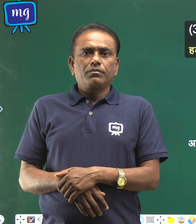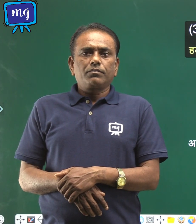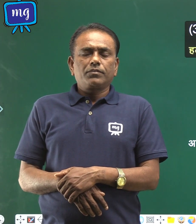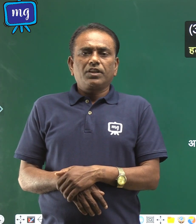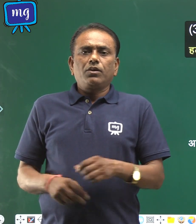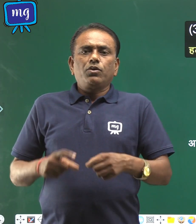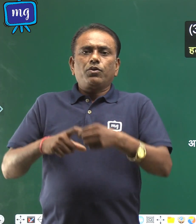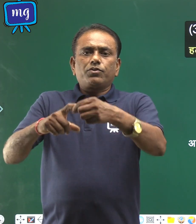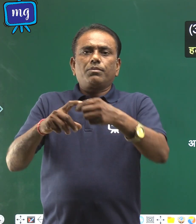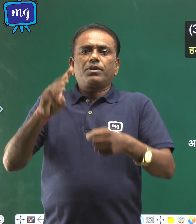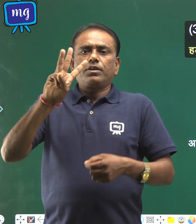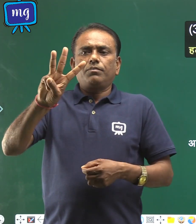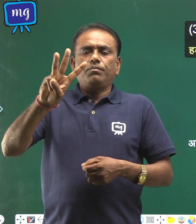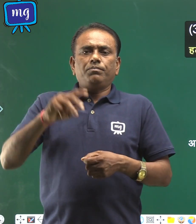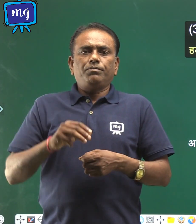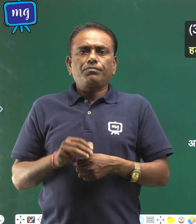तीसरा,